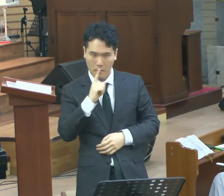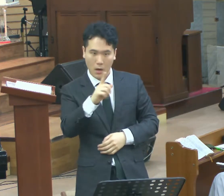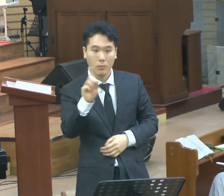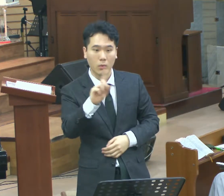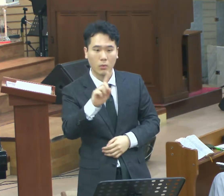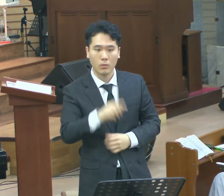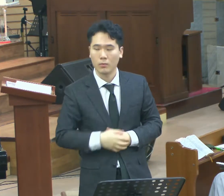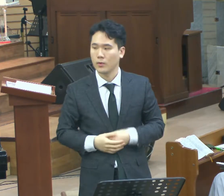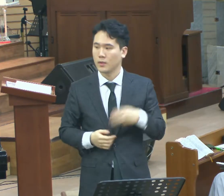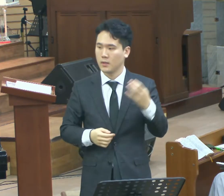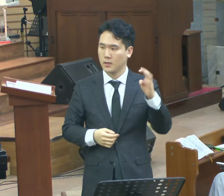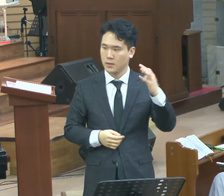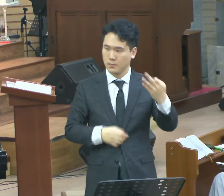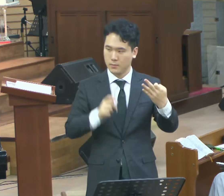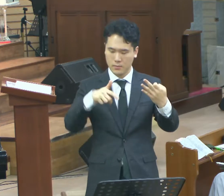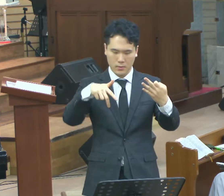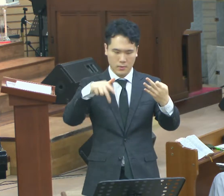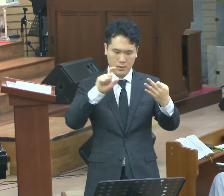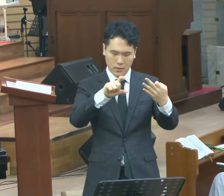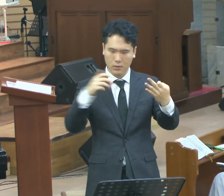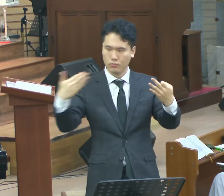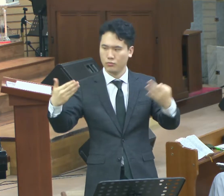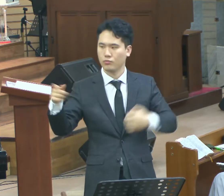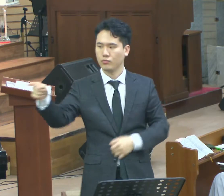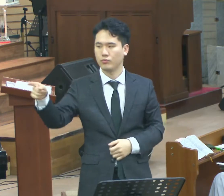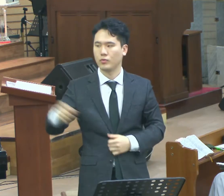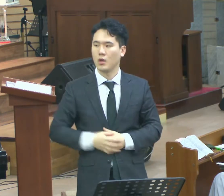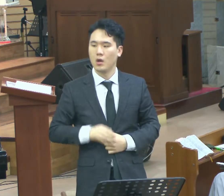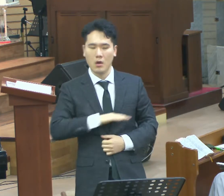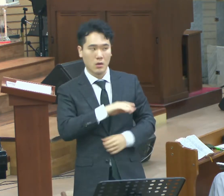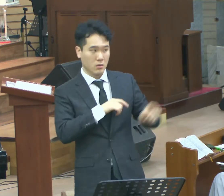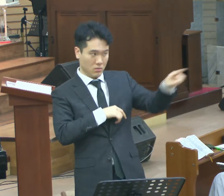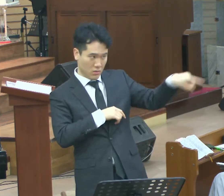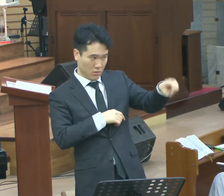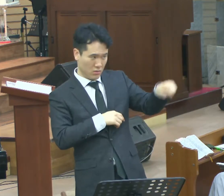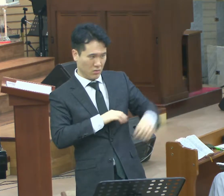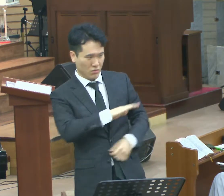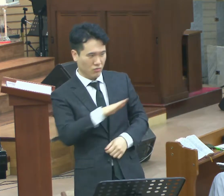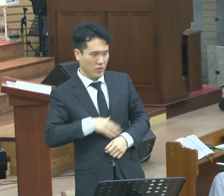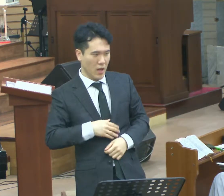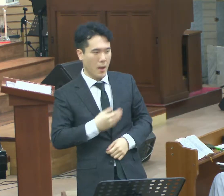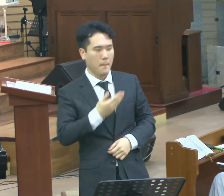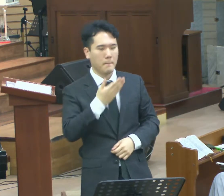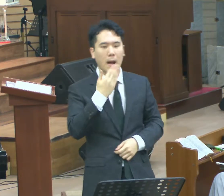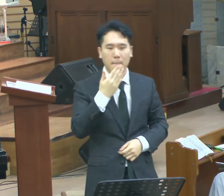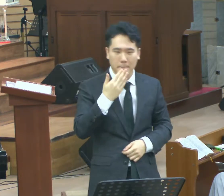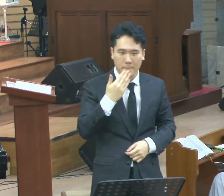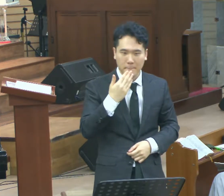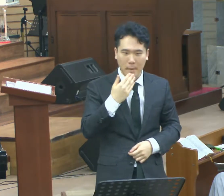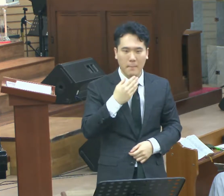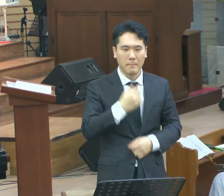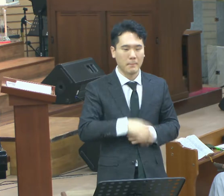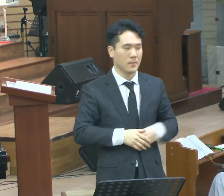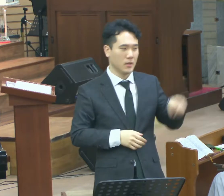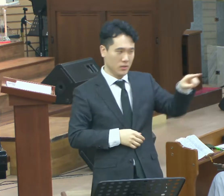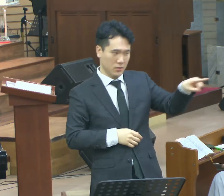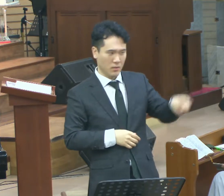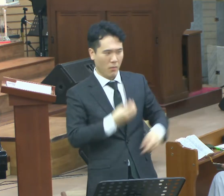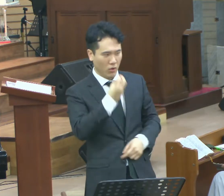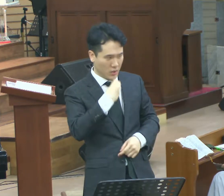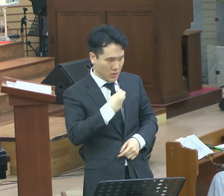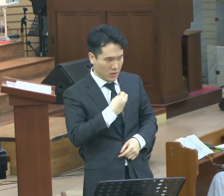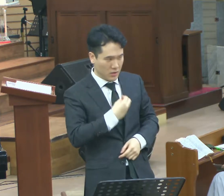9절 그들은 우리의 뭐다? 먹이다. 옛날 성경 그냥 개정 번역